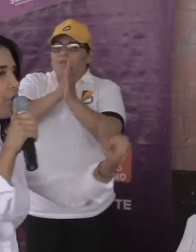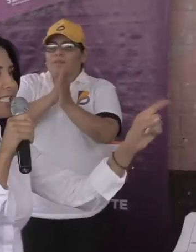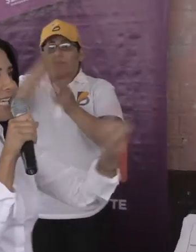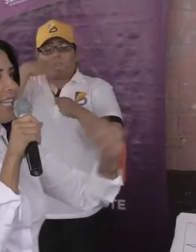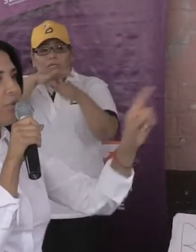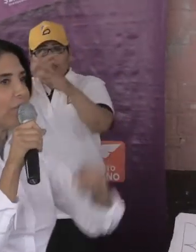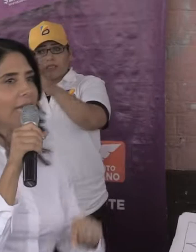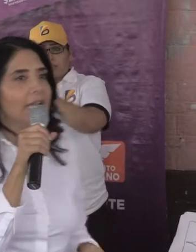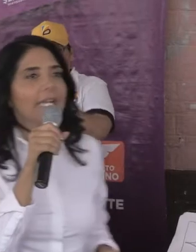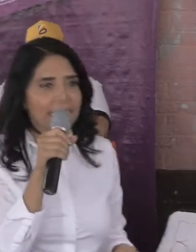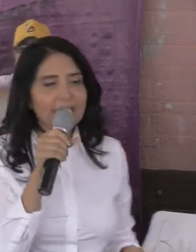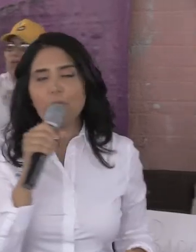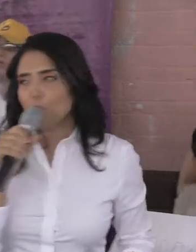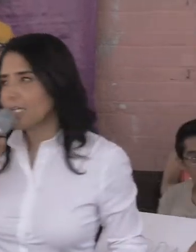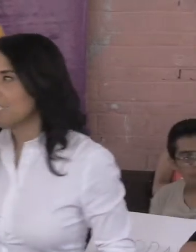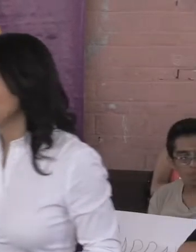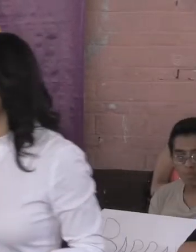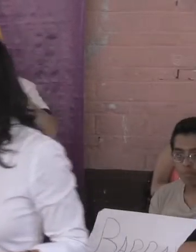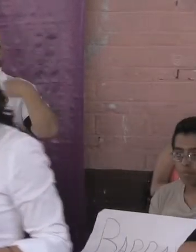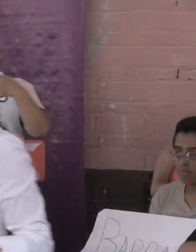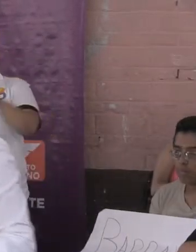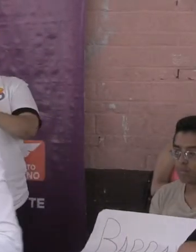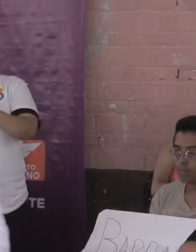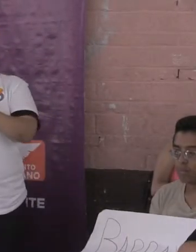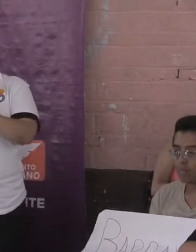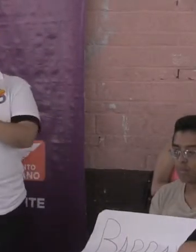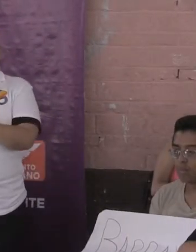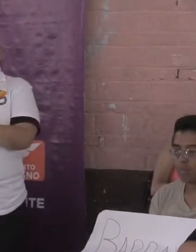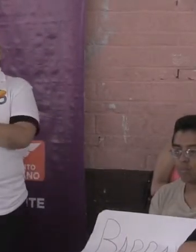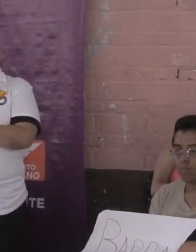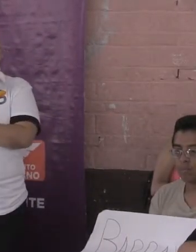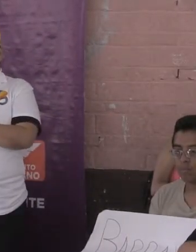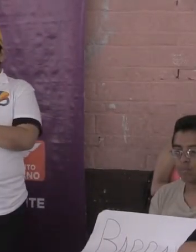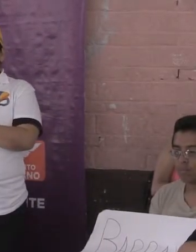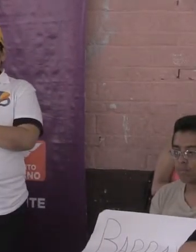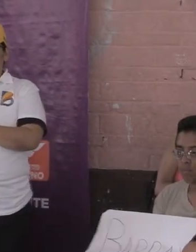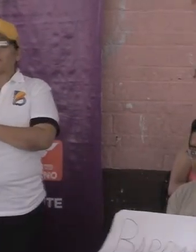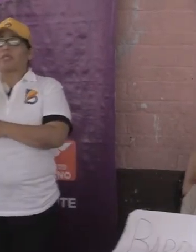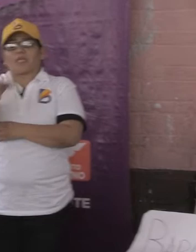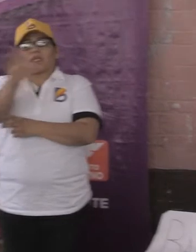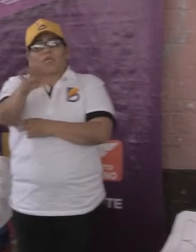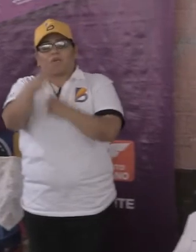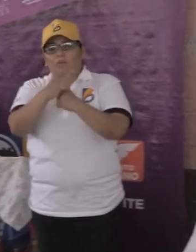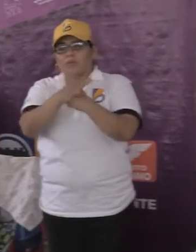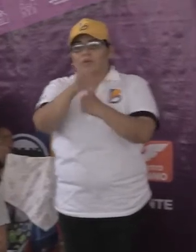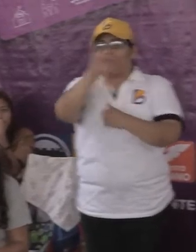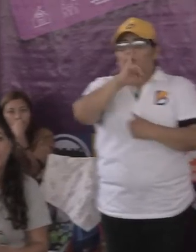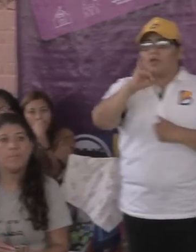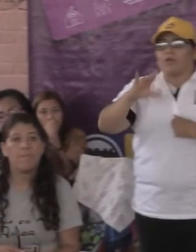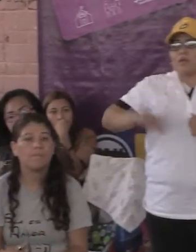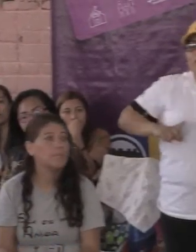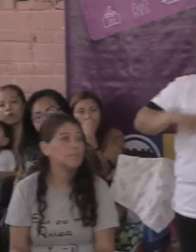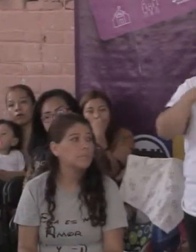para que no les quede duda que es la voluntad ciudadana la que va a decidir que Alejandra Barrales sea la próxima jefa de gobierno